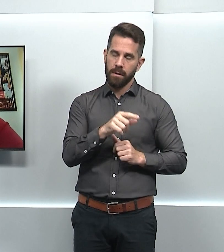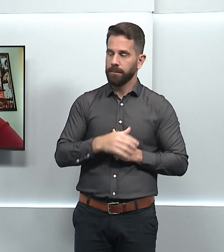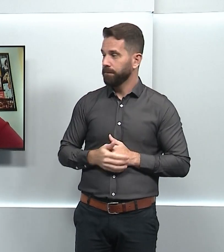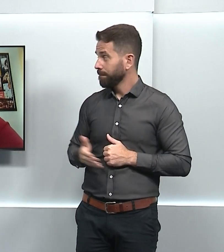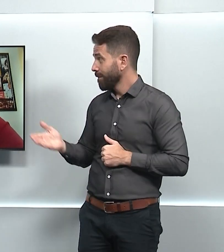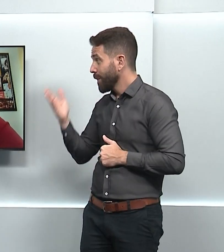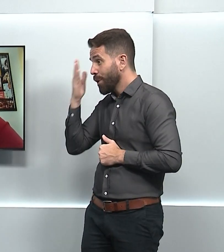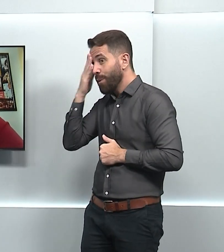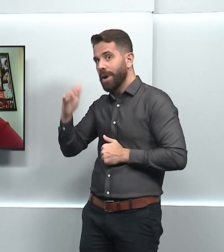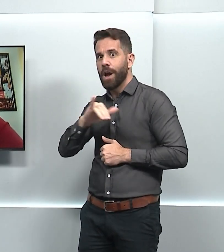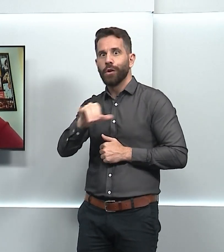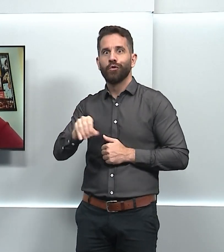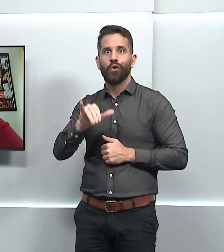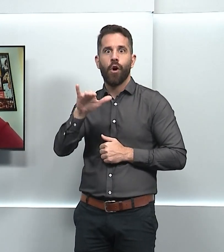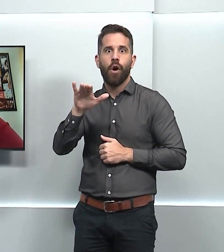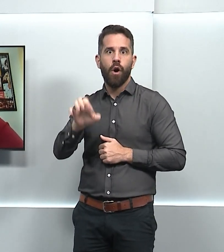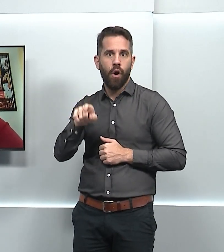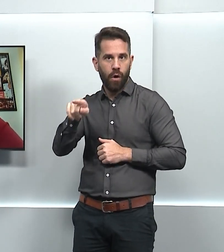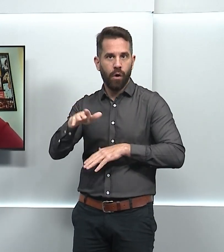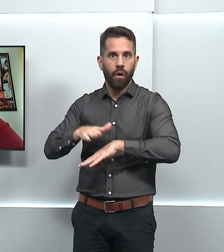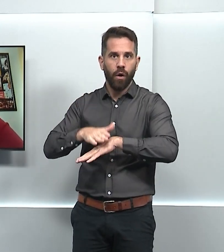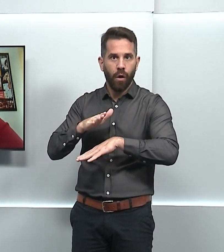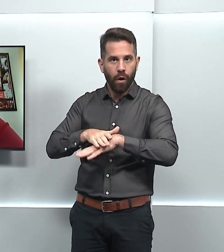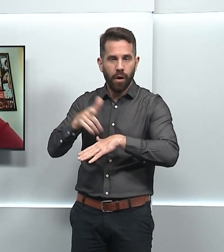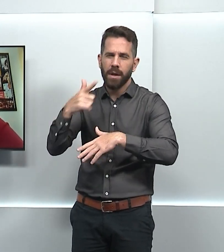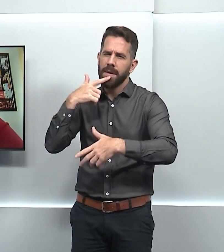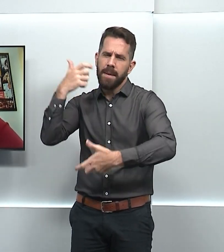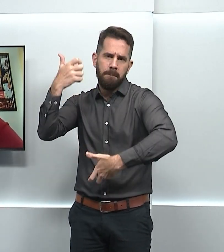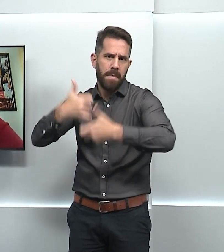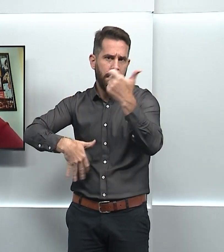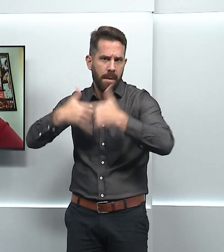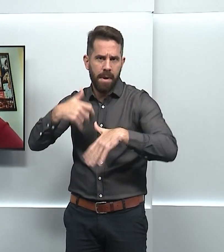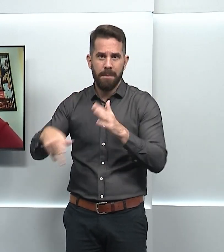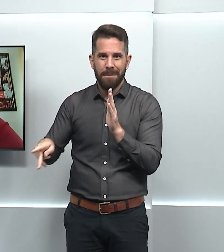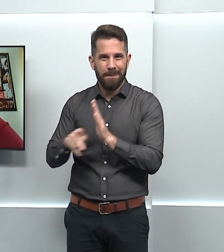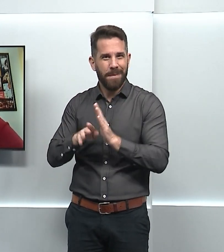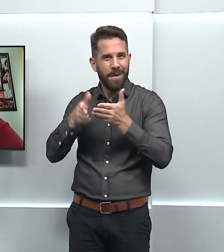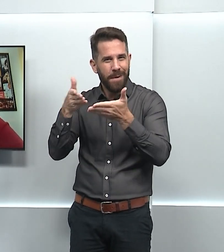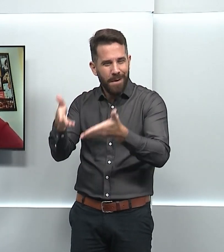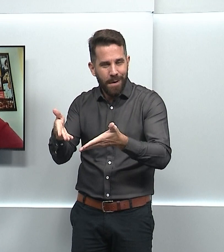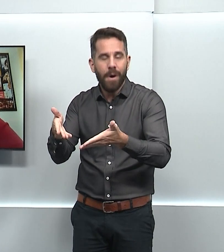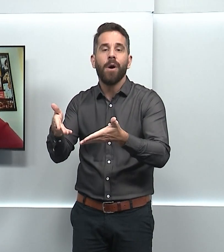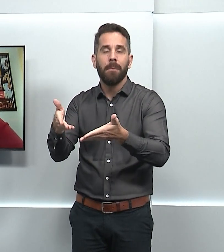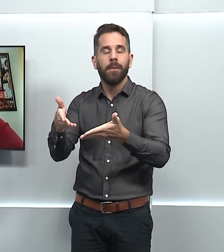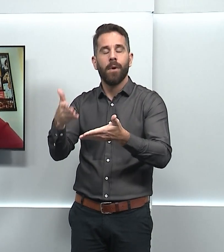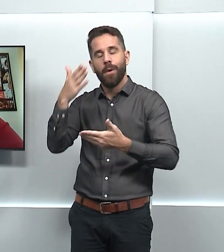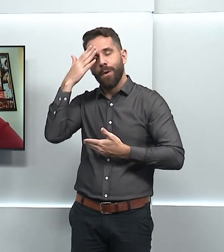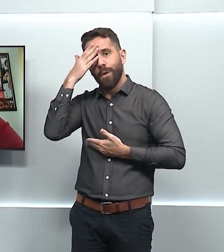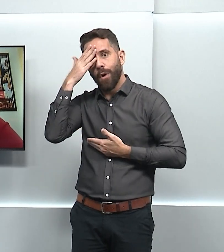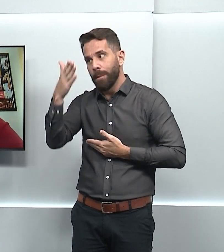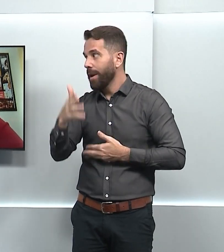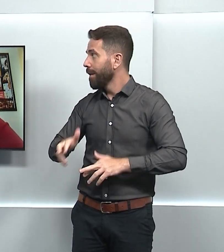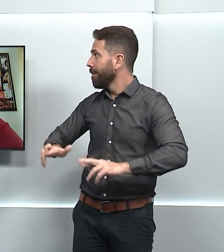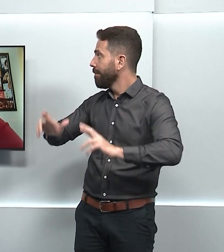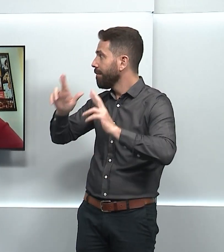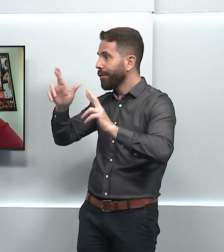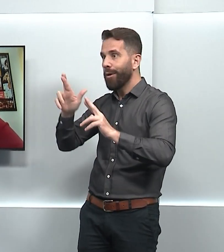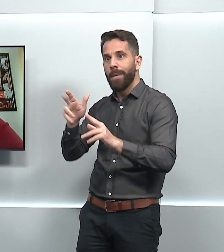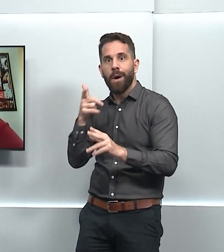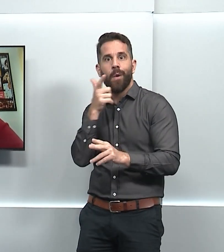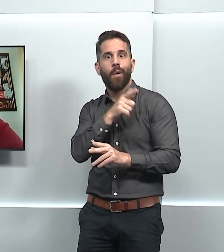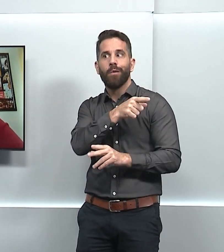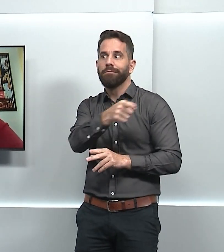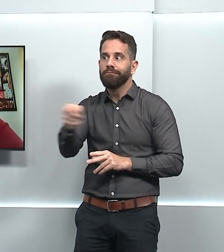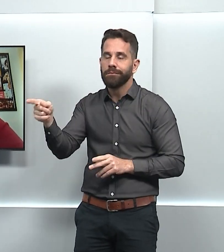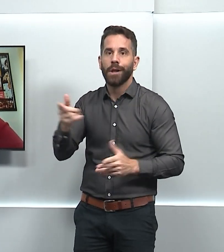com especialização em medicina adolescente. Muito obrigada, Joyce, e espero que a gente consiga orientar melhor, né, os